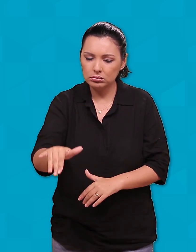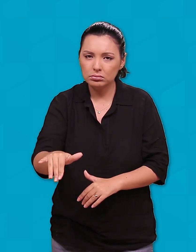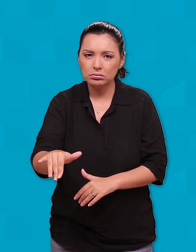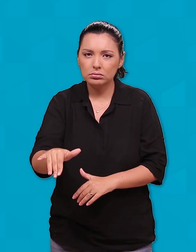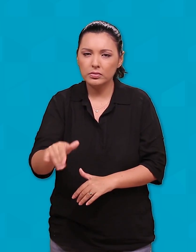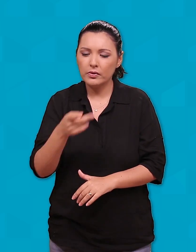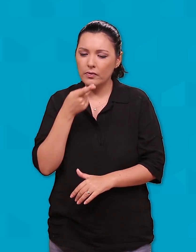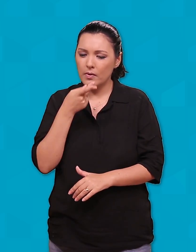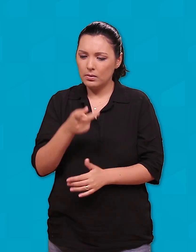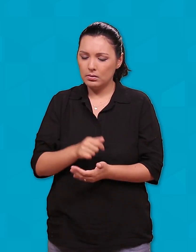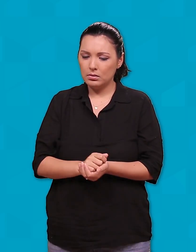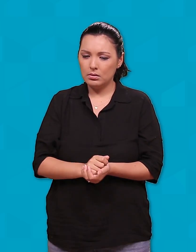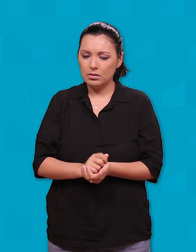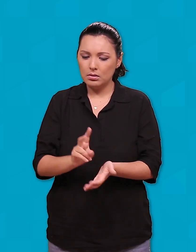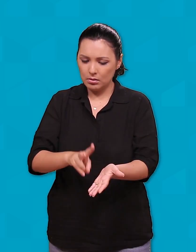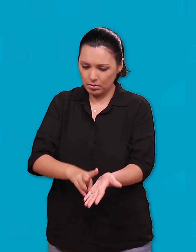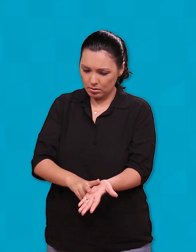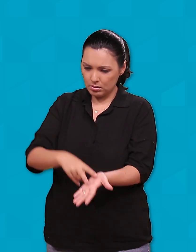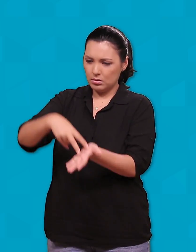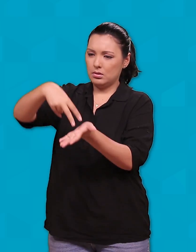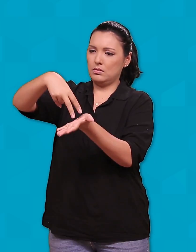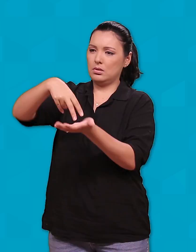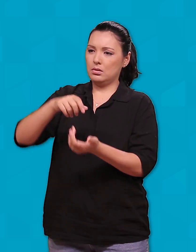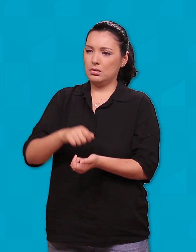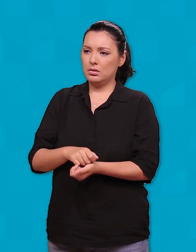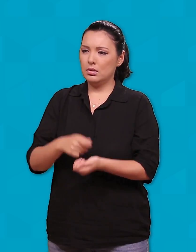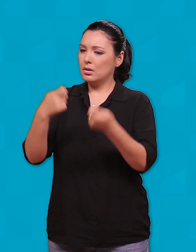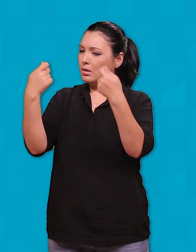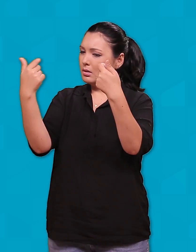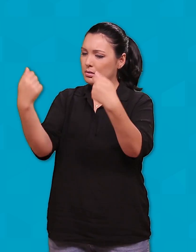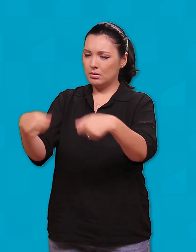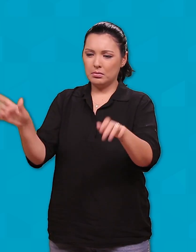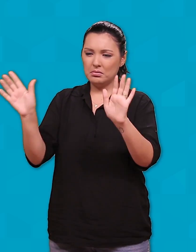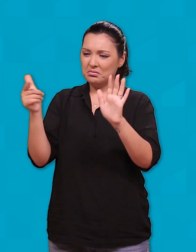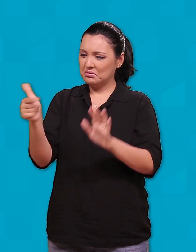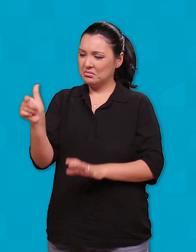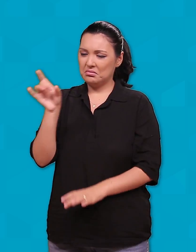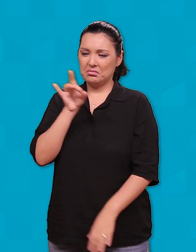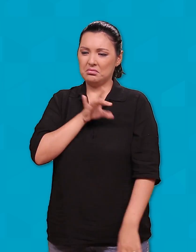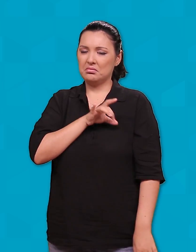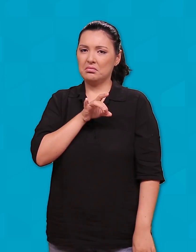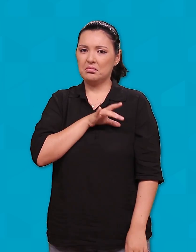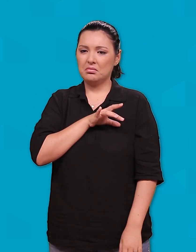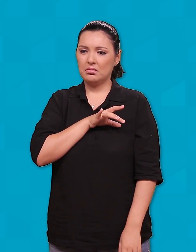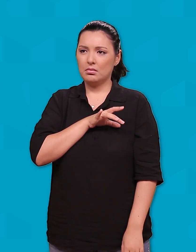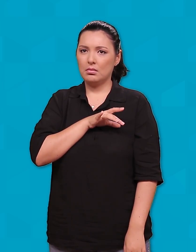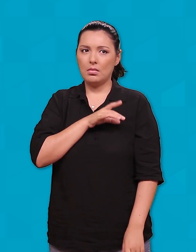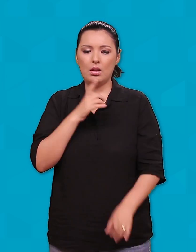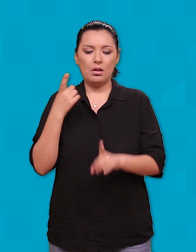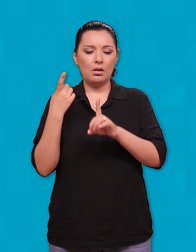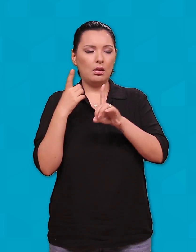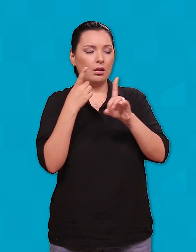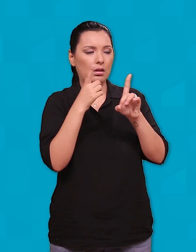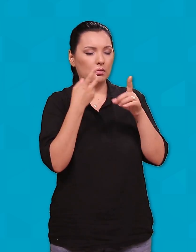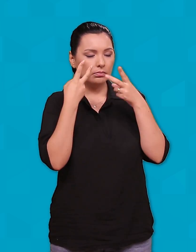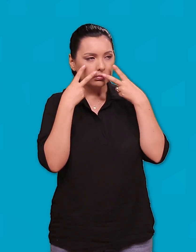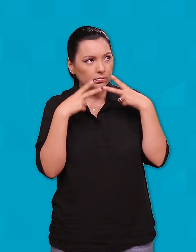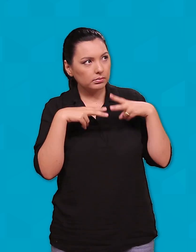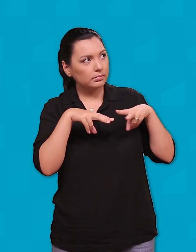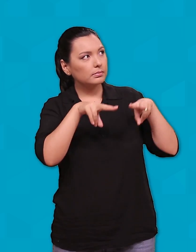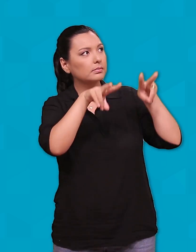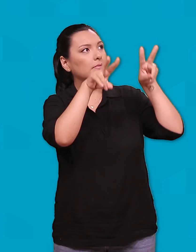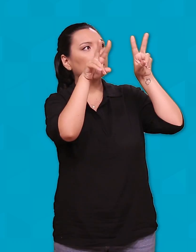neles e disse: Levantai-vos e não tenhais medo. Os discípulos ergueram os